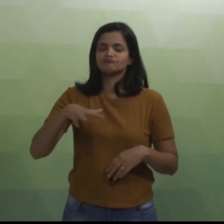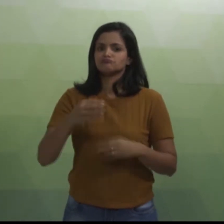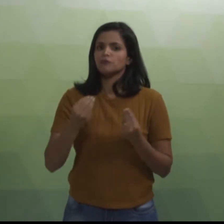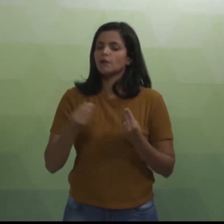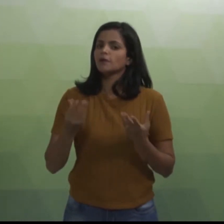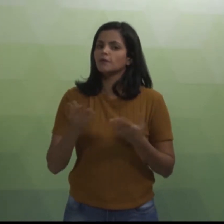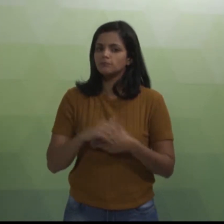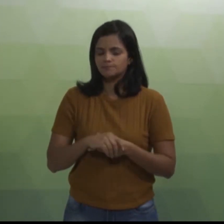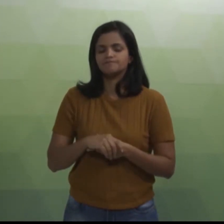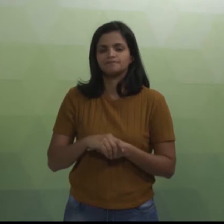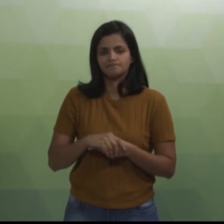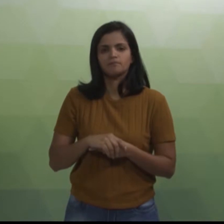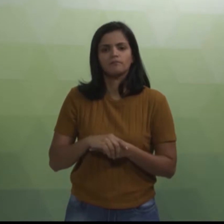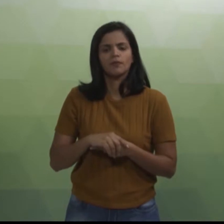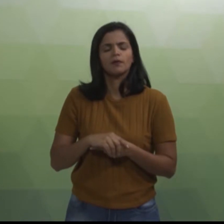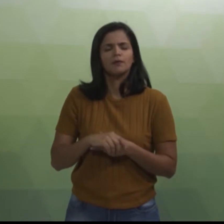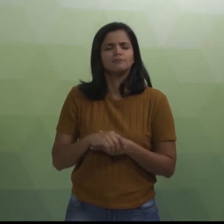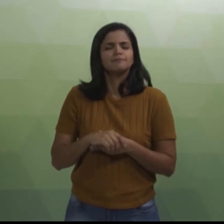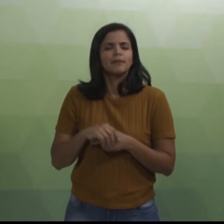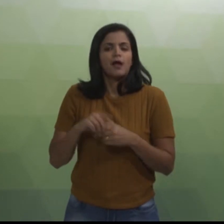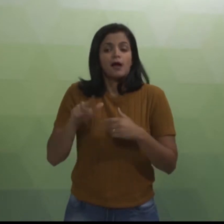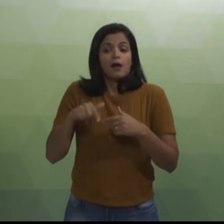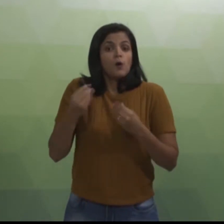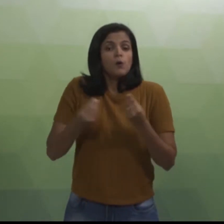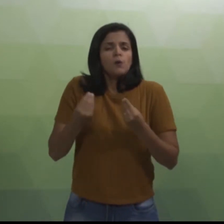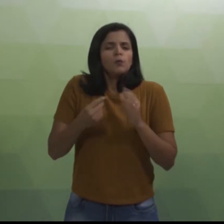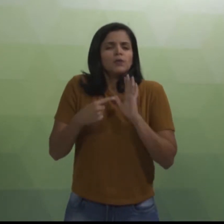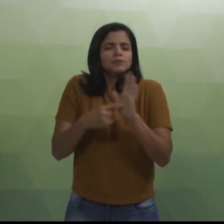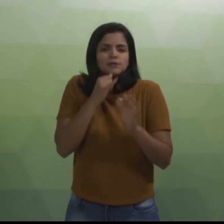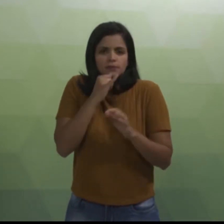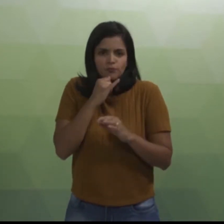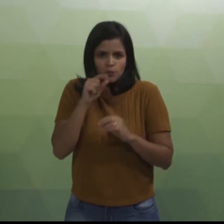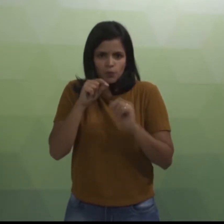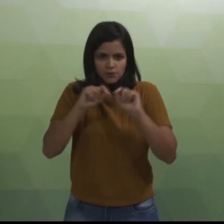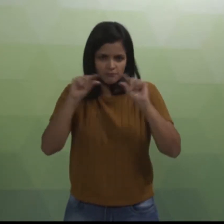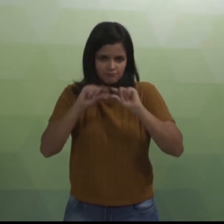Como se dá a organização espacial? Veja na frase o exemplo.